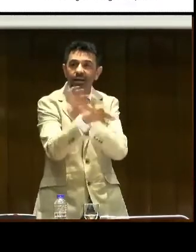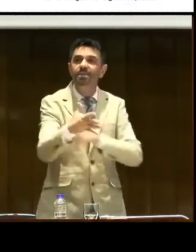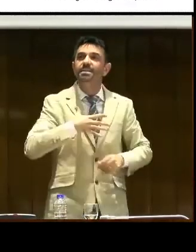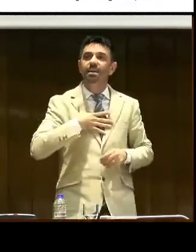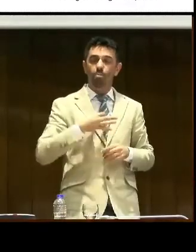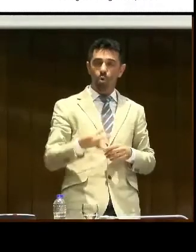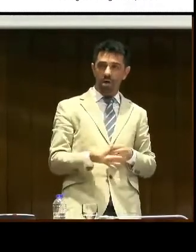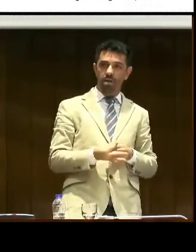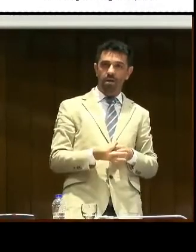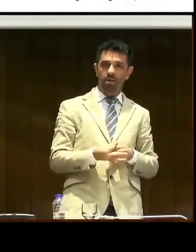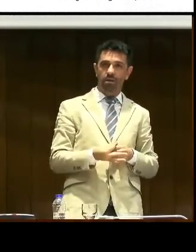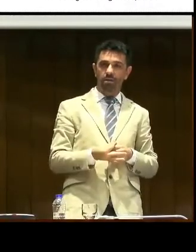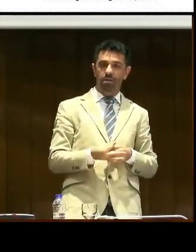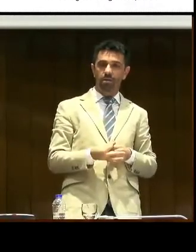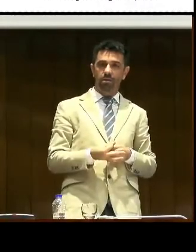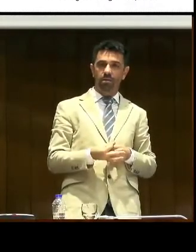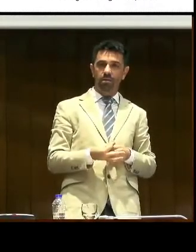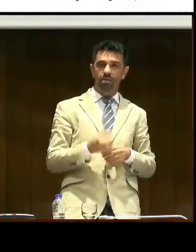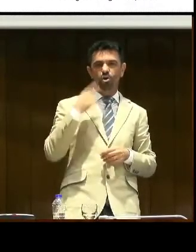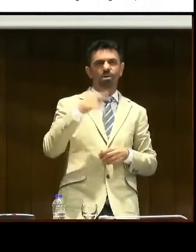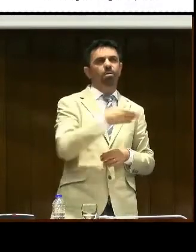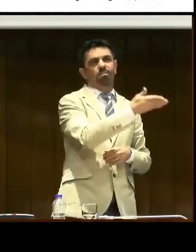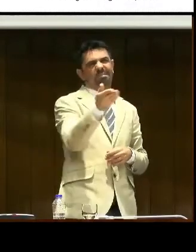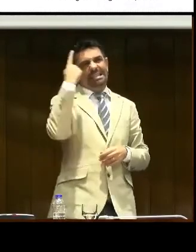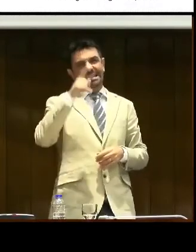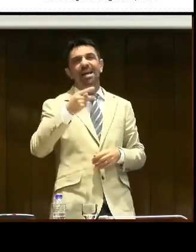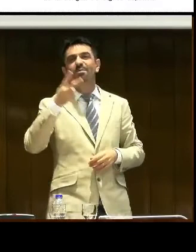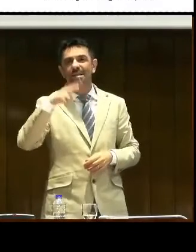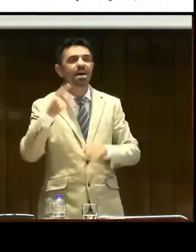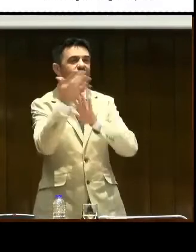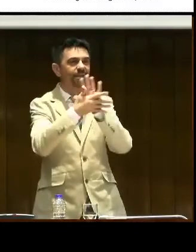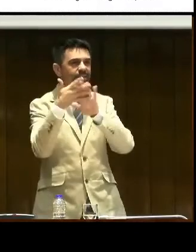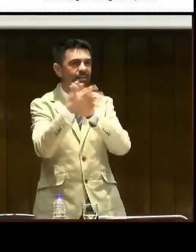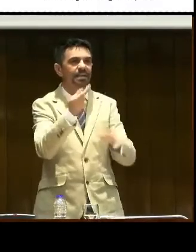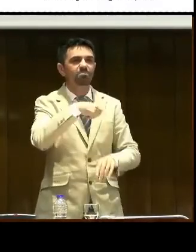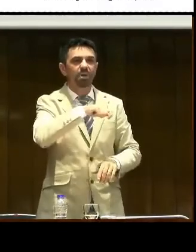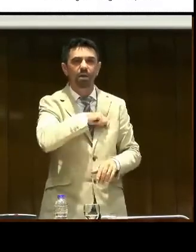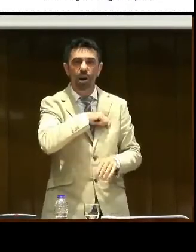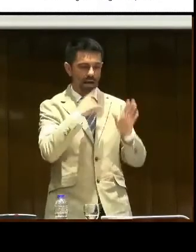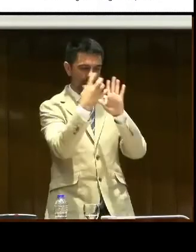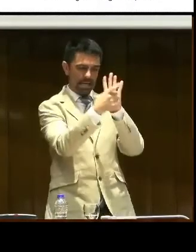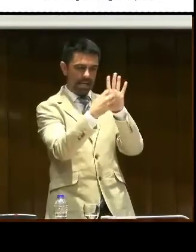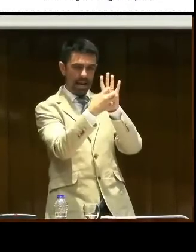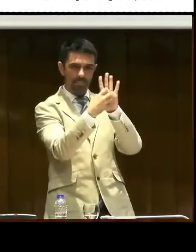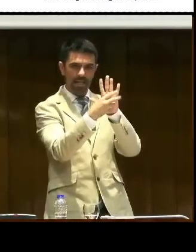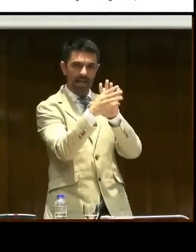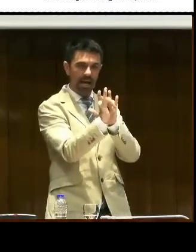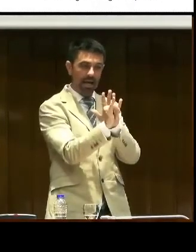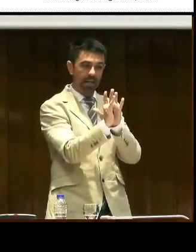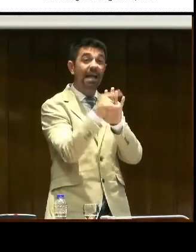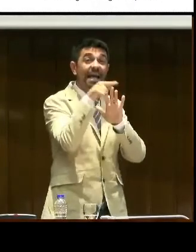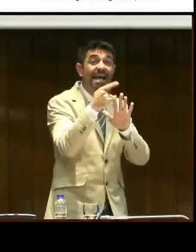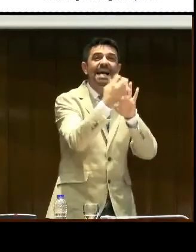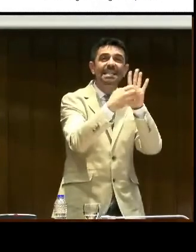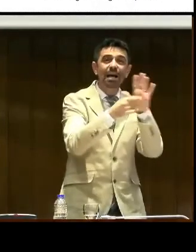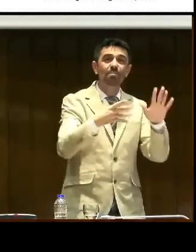Como la audiencia conocerá, la lengua de signos española posee una gramática que puede servir de referencia para